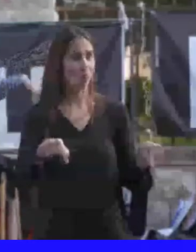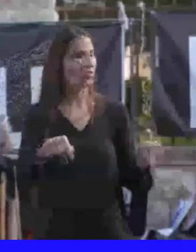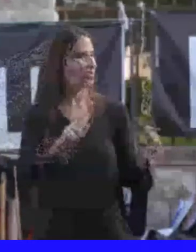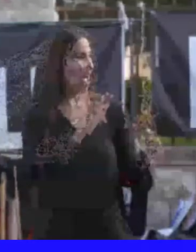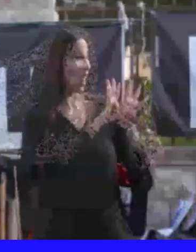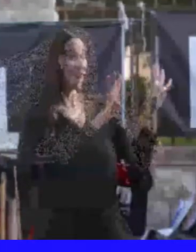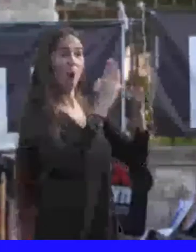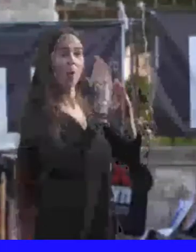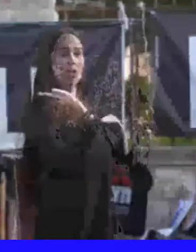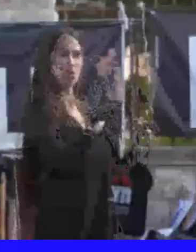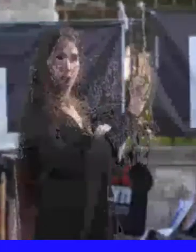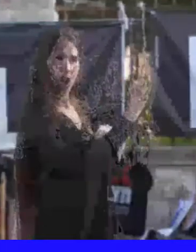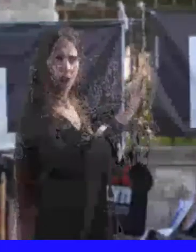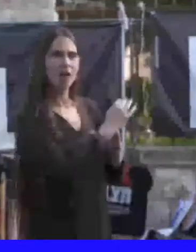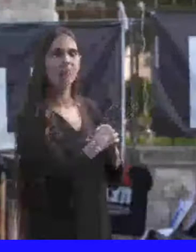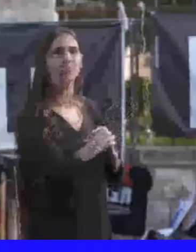גדר ביתך,